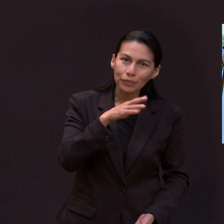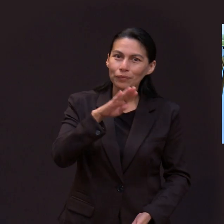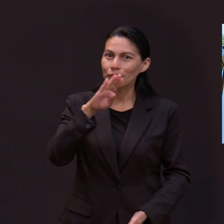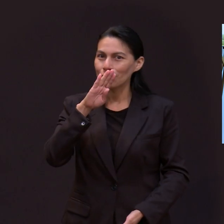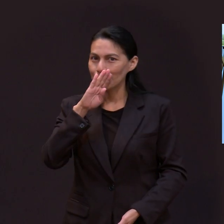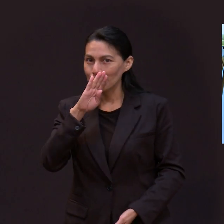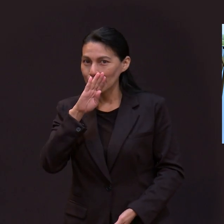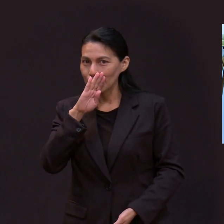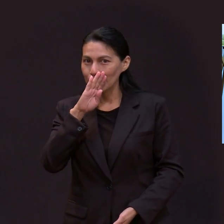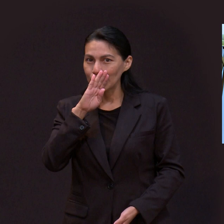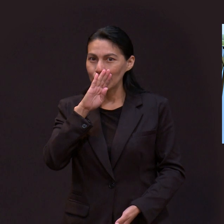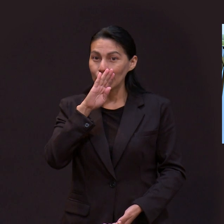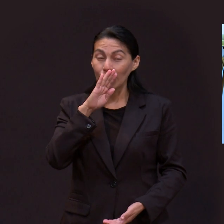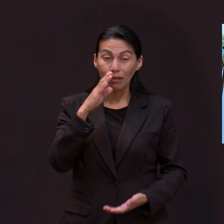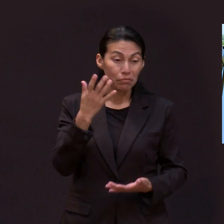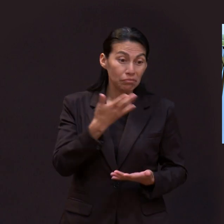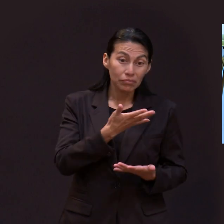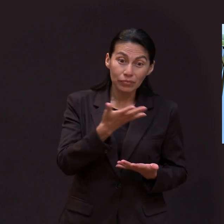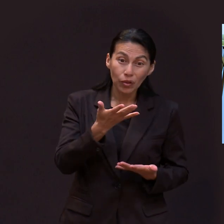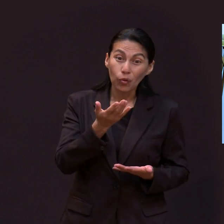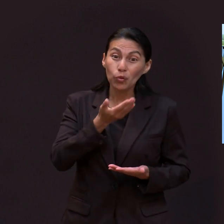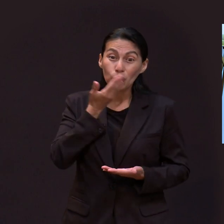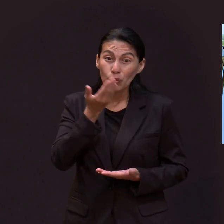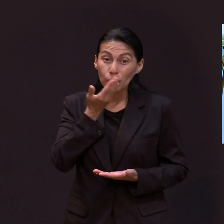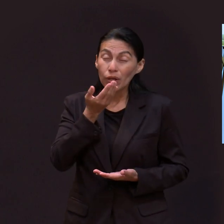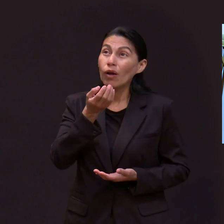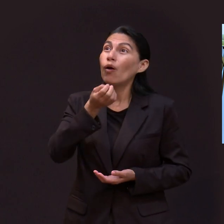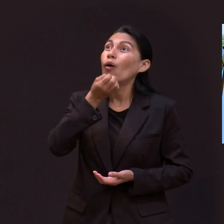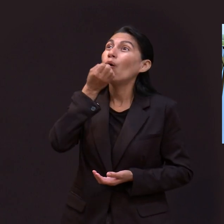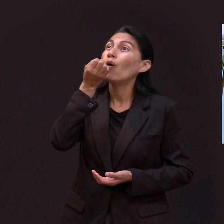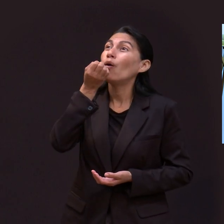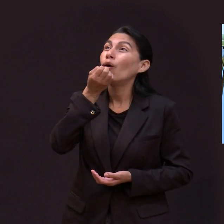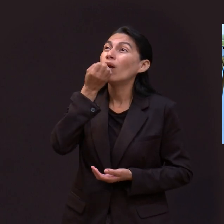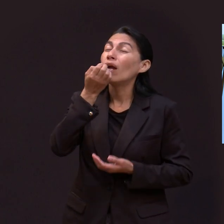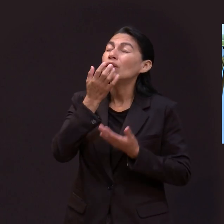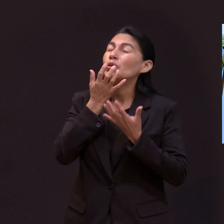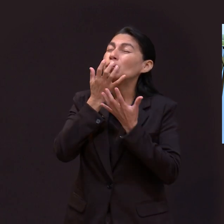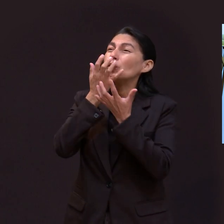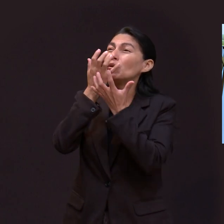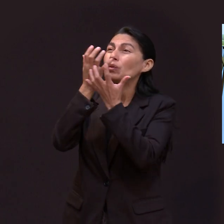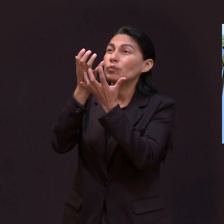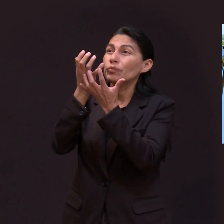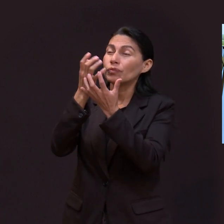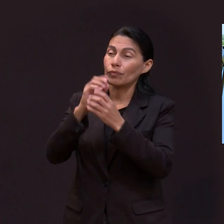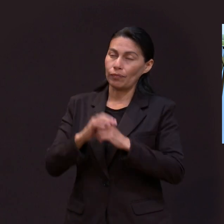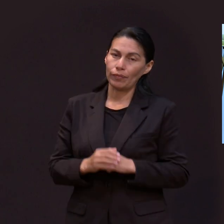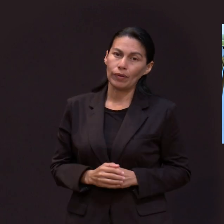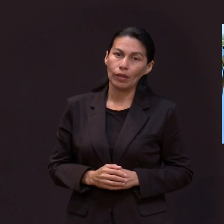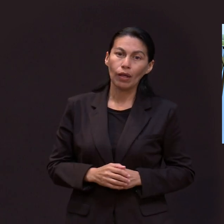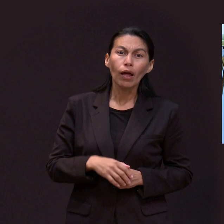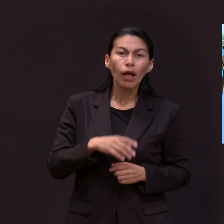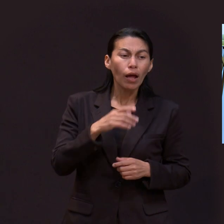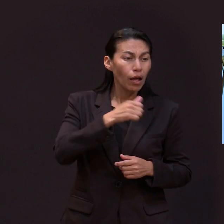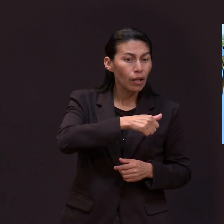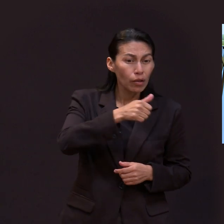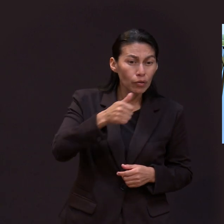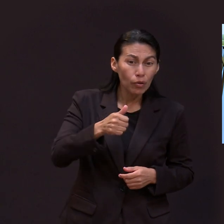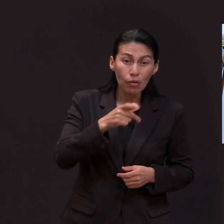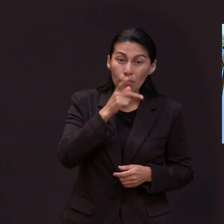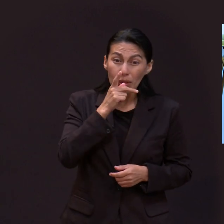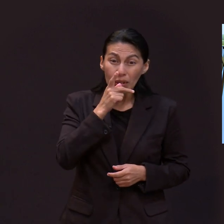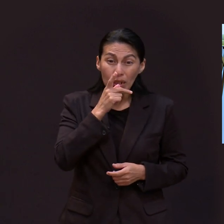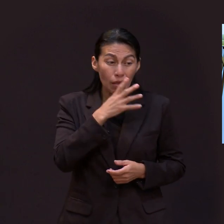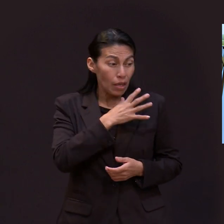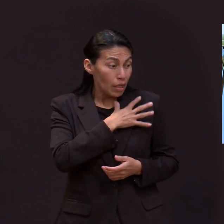como padres acostumbramos clamar a dios en oración por nuestros niños